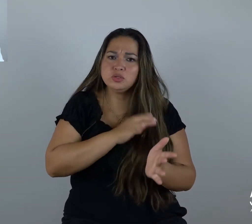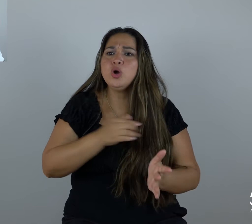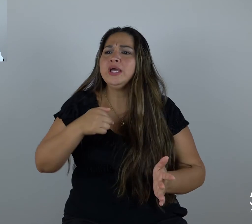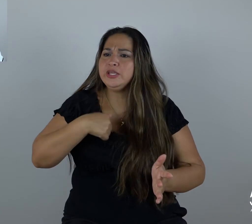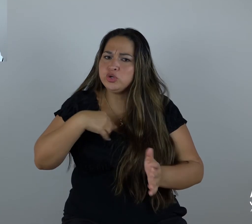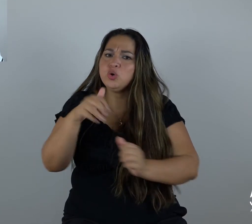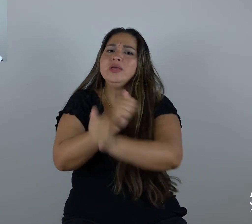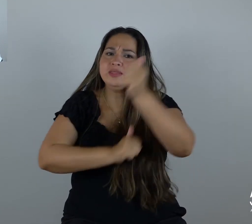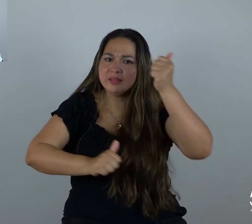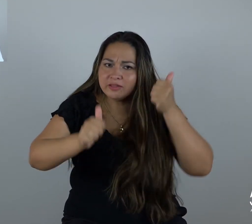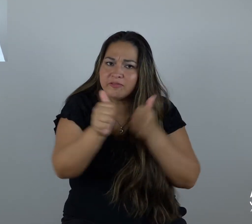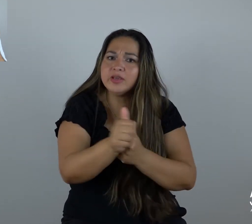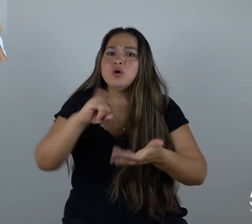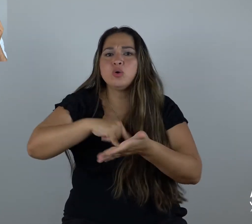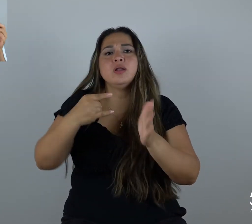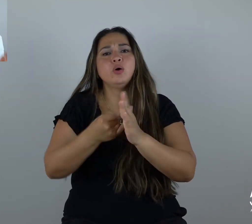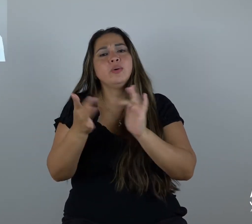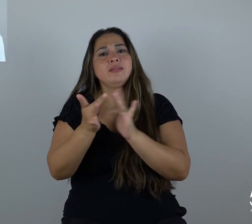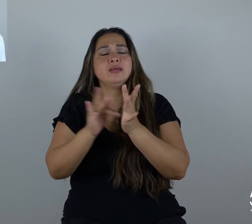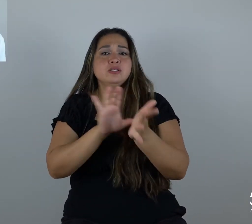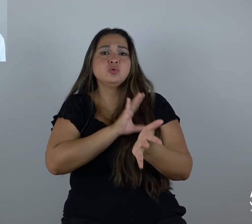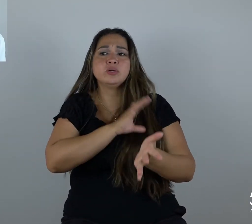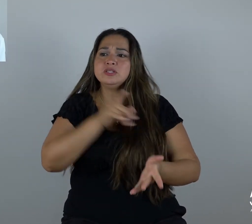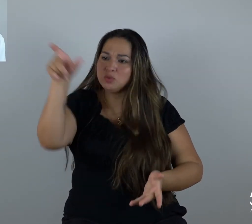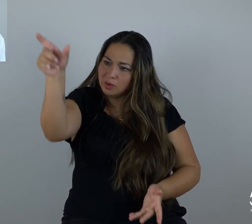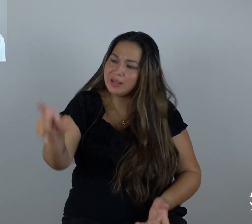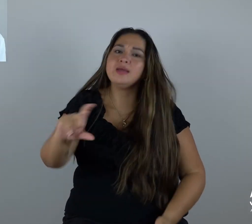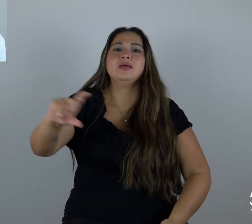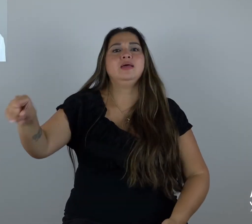Cristo Jesús en el Calvario.